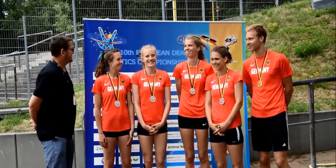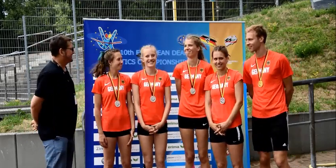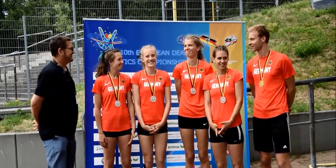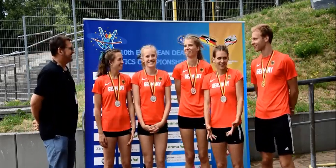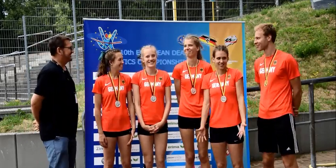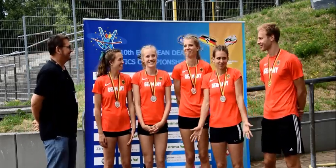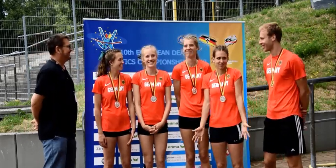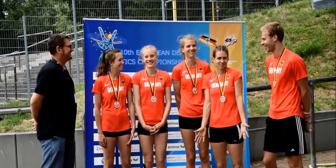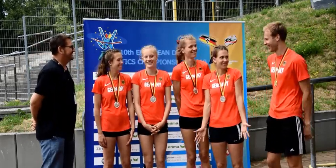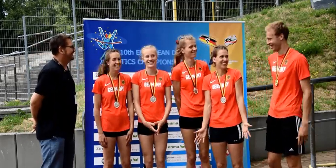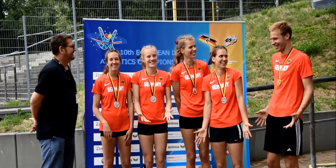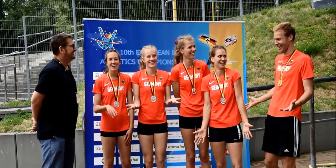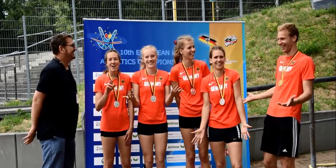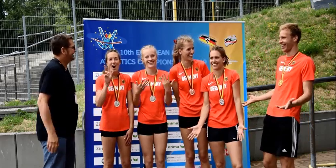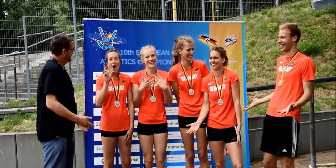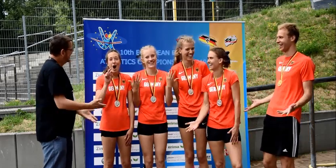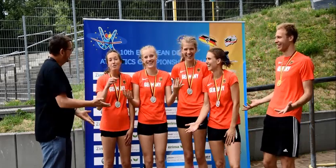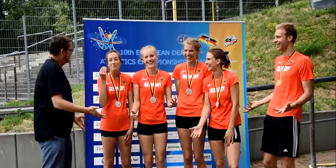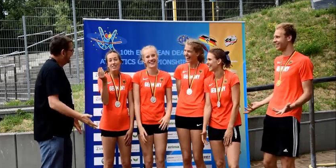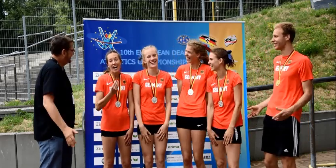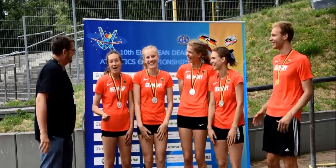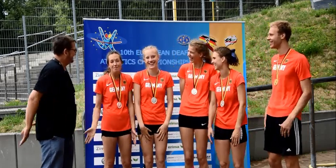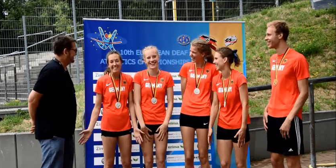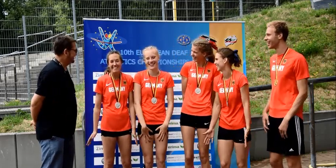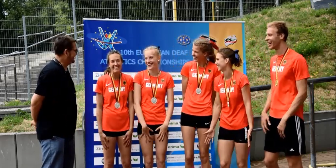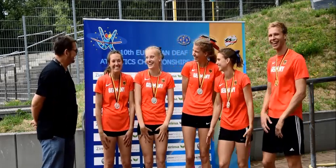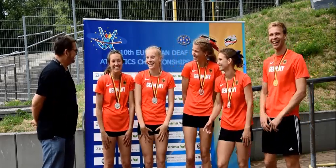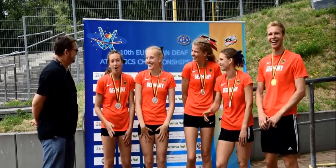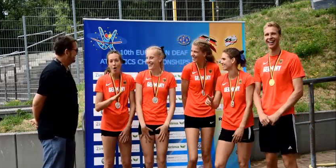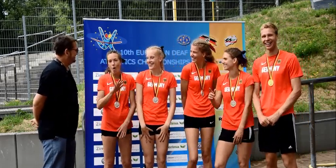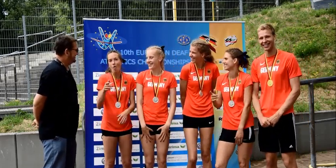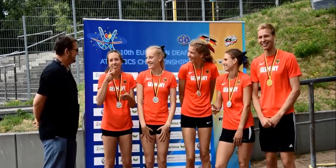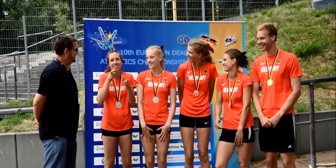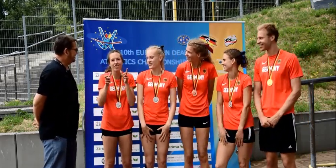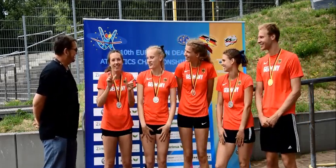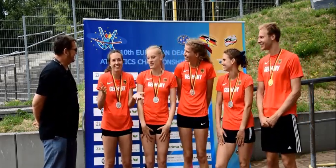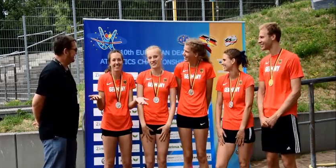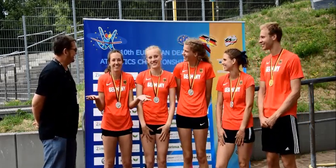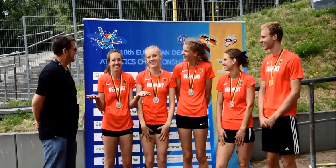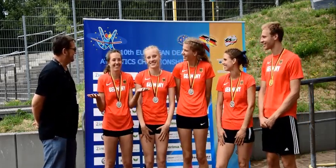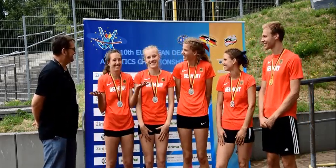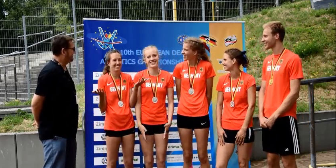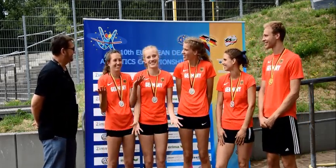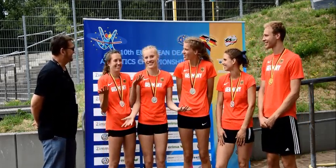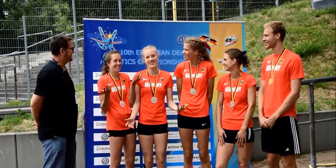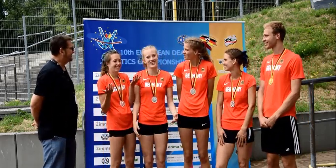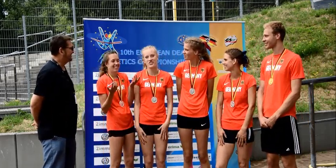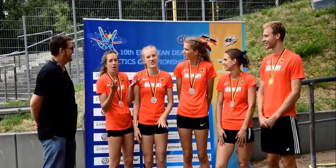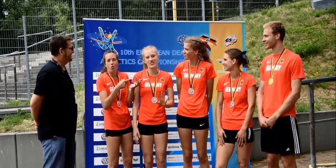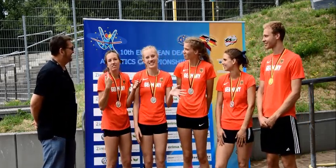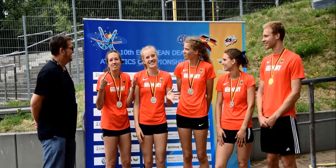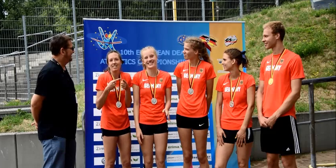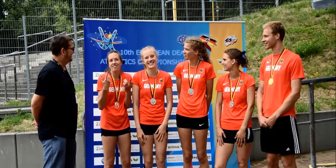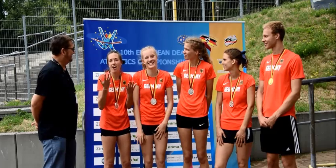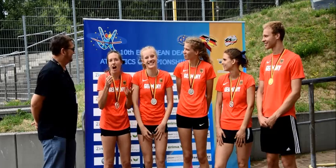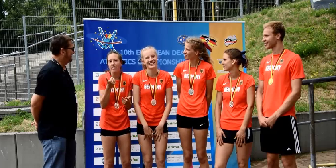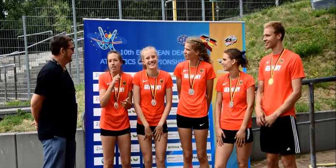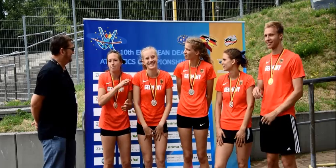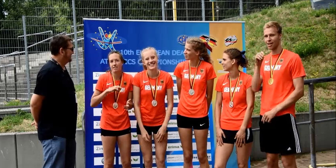Sag mal, wie fühlt ihr euch? Boah, ich weiß es gar nicht. Es ist unbeschreiblich. Unbeschreiblich, ohne Worte. Ich kann es einfach nicht beschreiben. Das ist